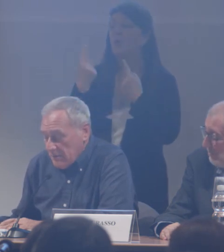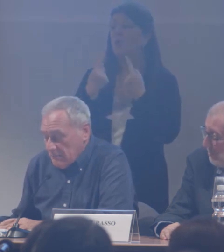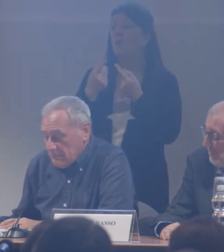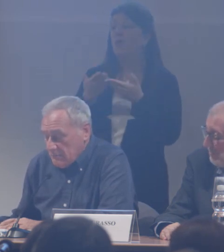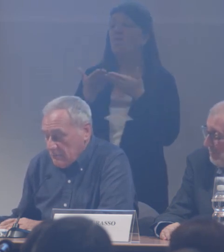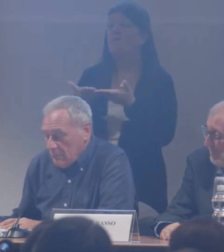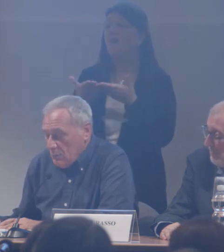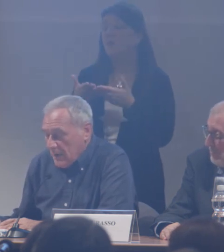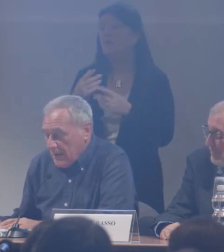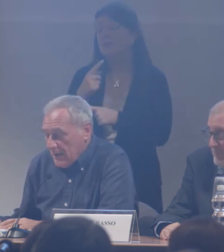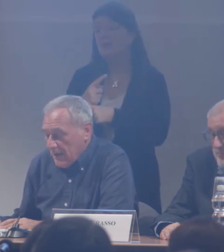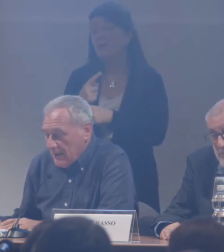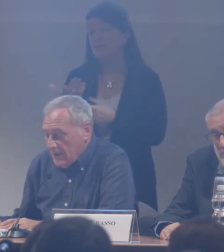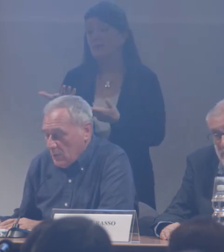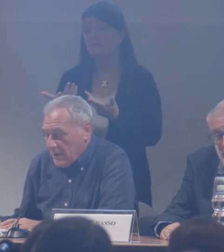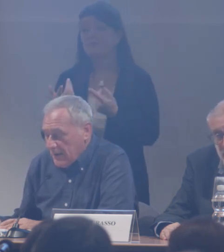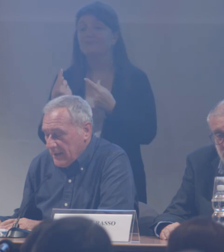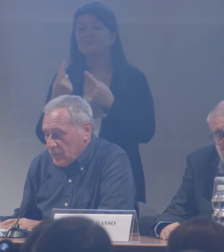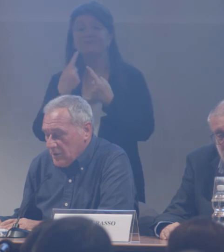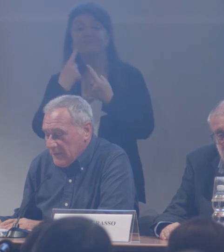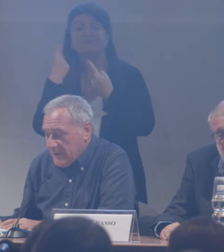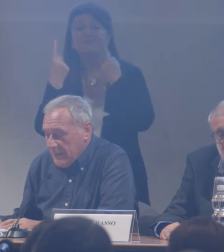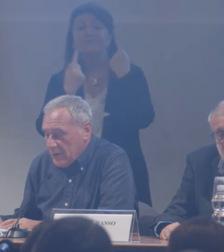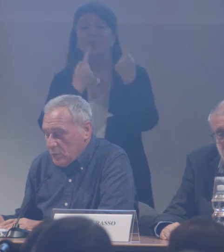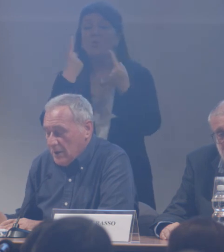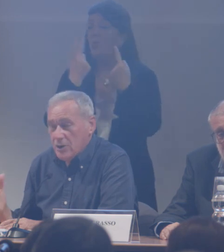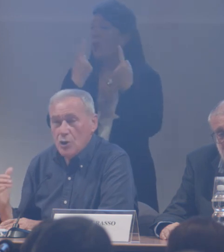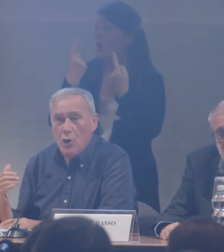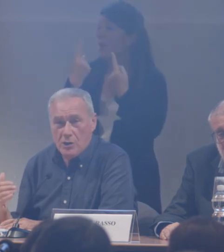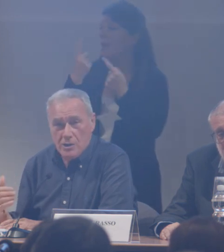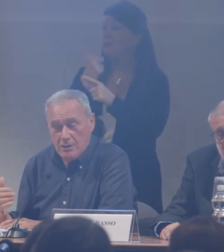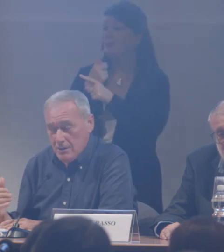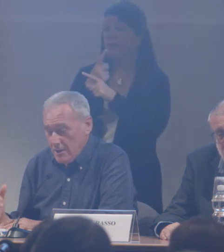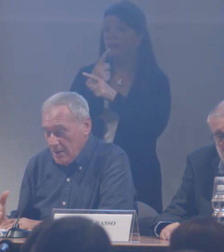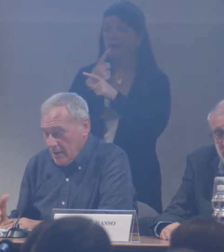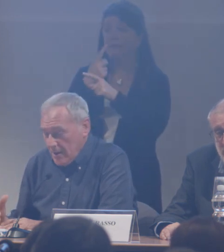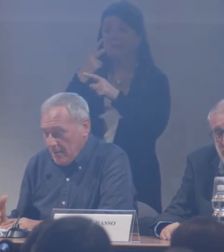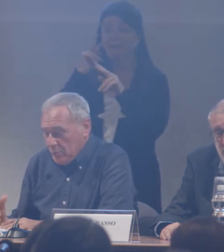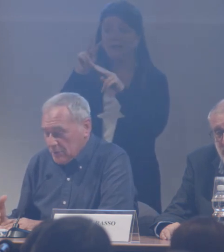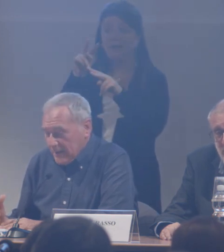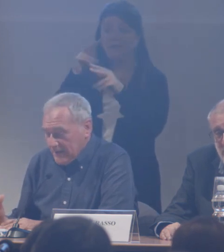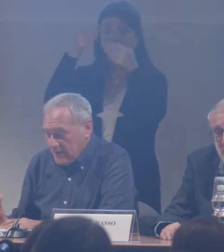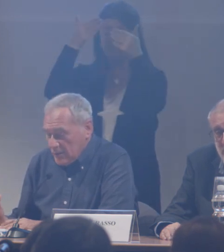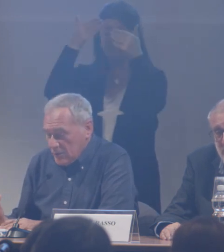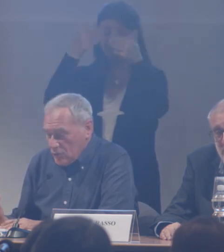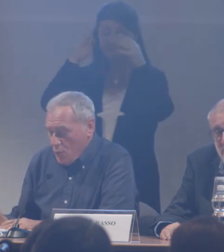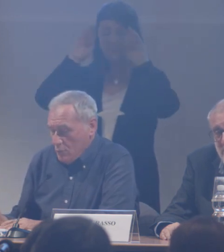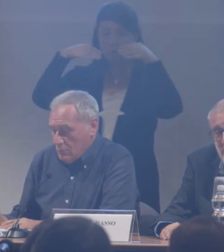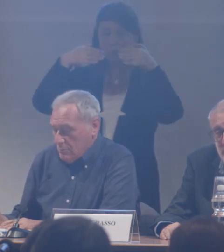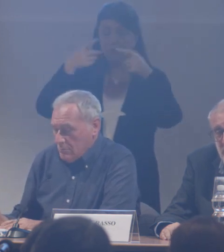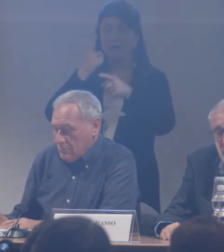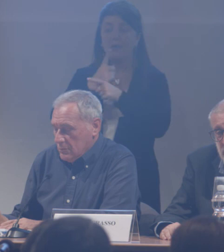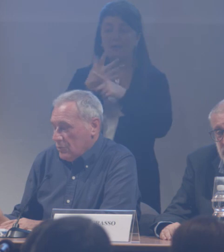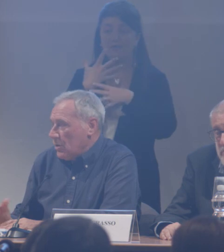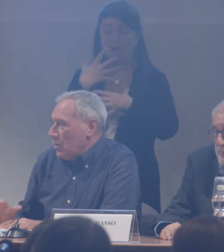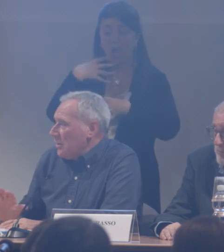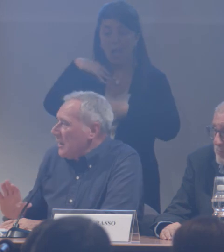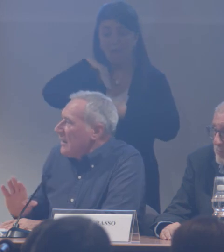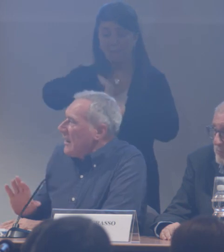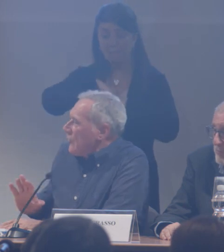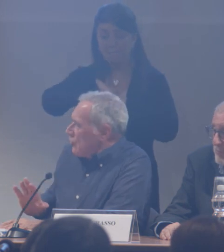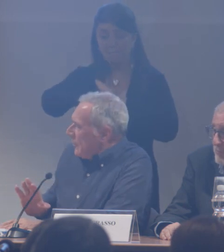fare. In qualche caso deve saper chiudere gli occhi e buttarsi giù, non